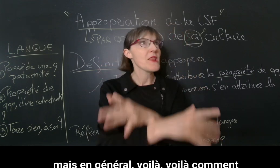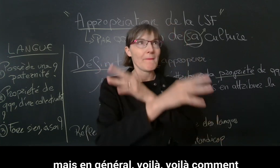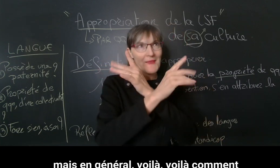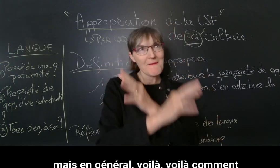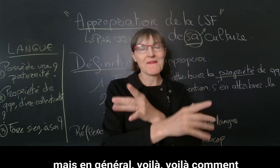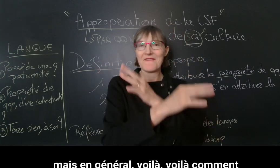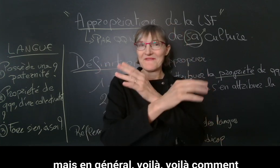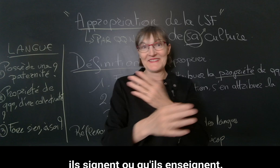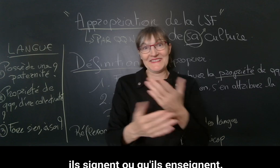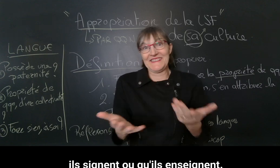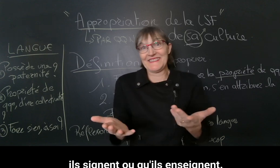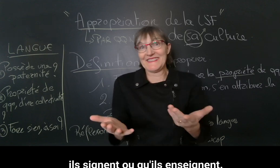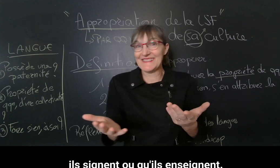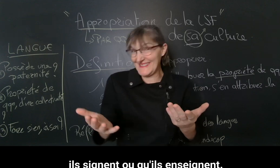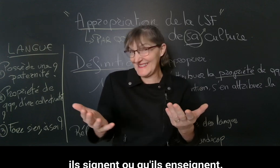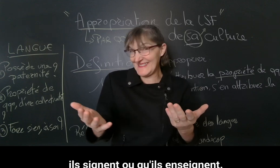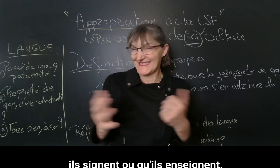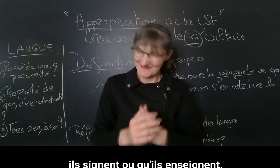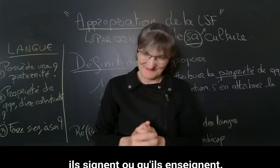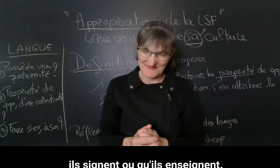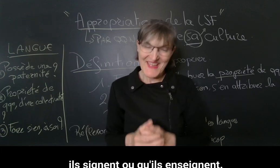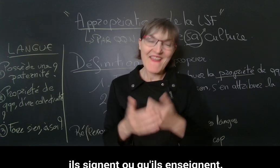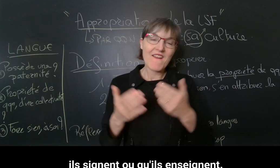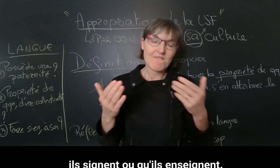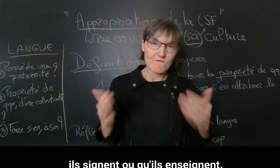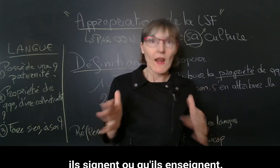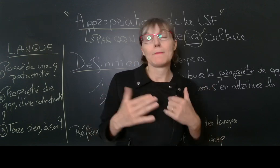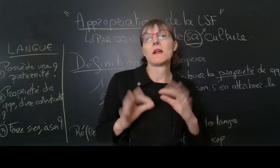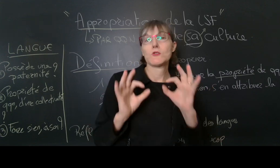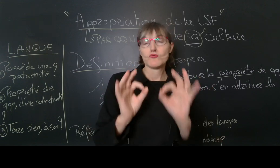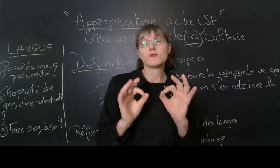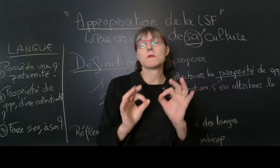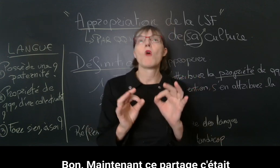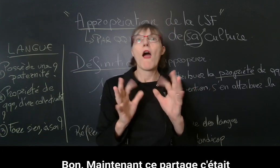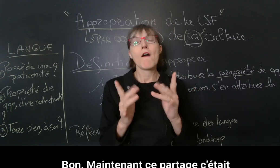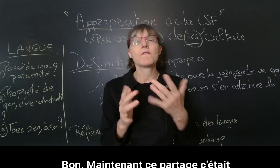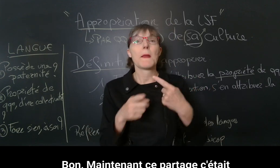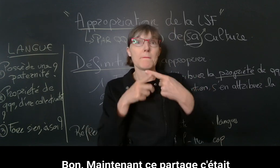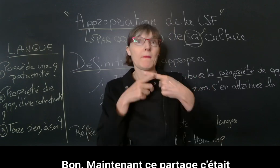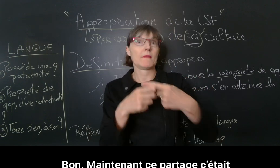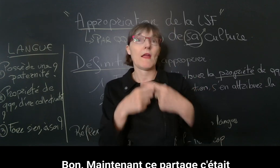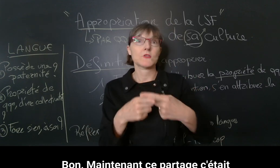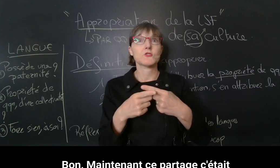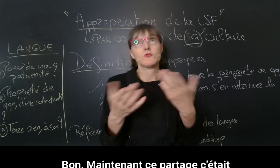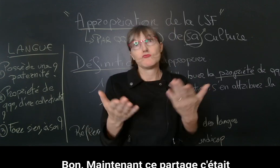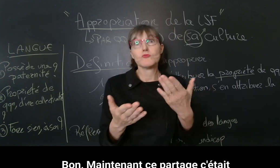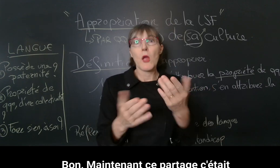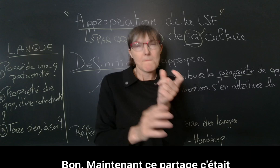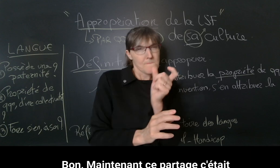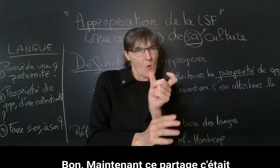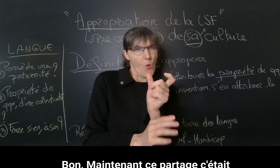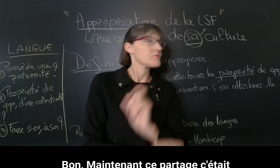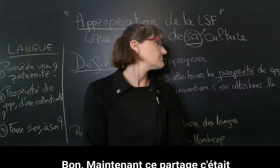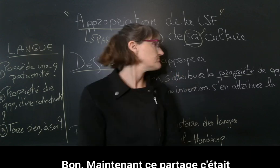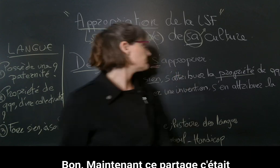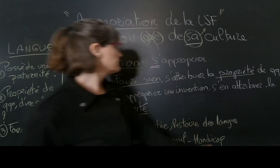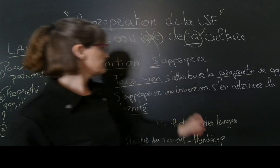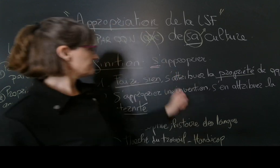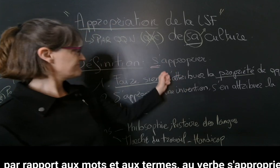voilà voilà comment ils signent ou qu'ils enseignent bon maintenant ce partage c'était pour par